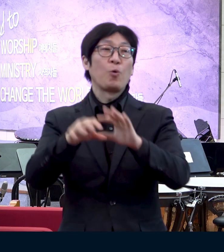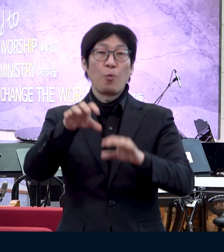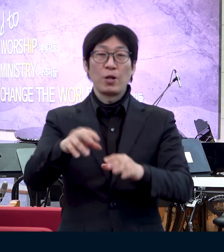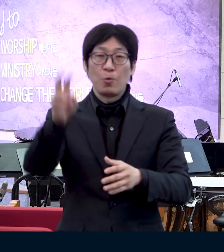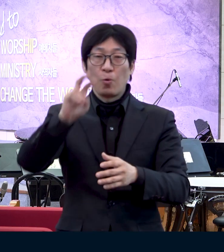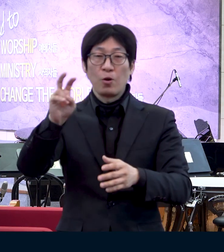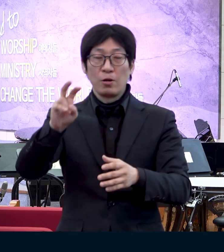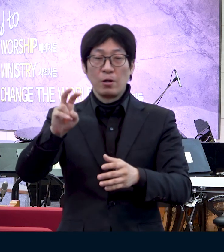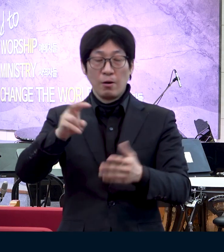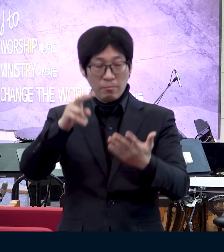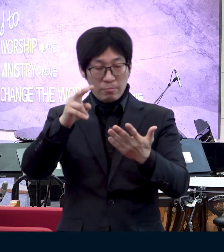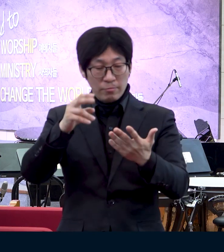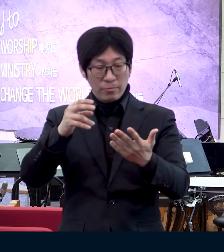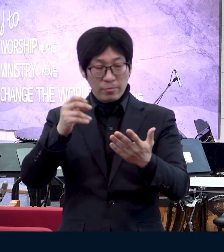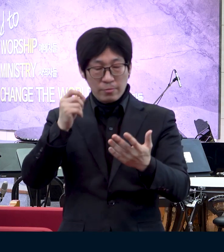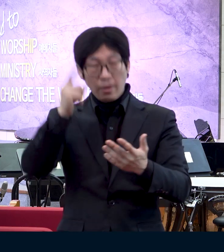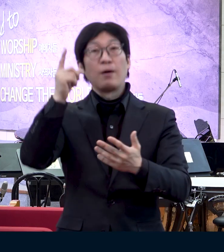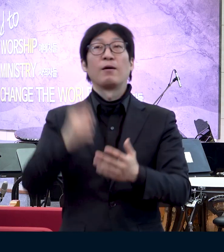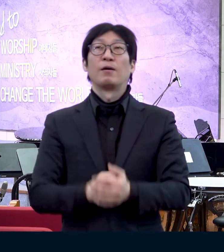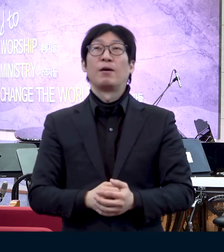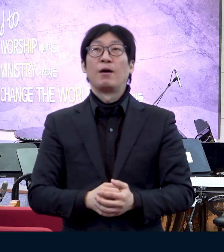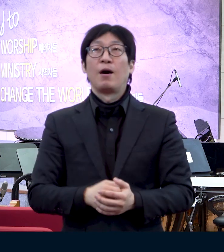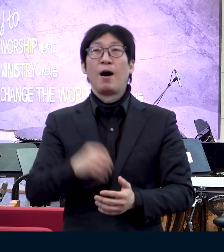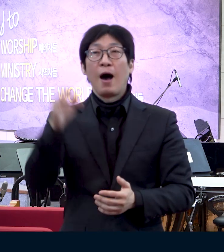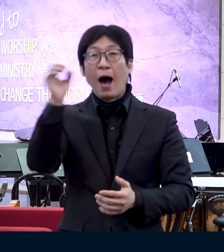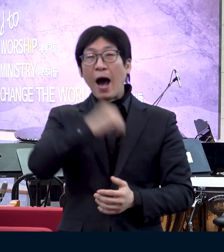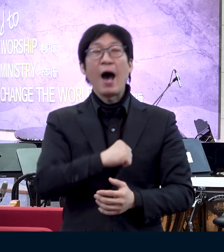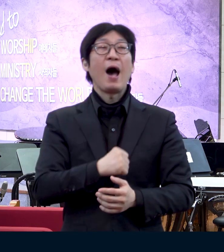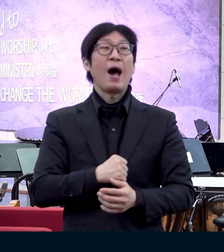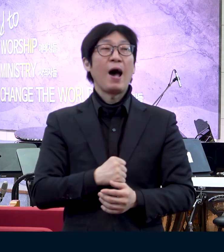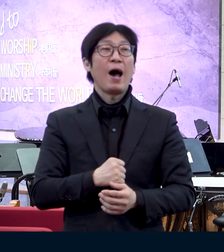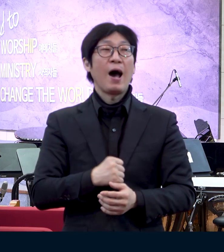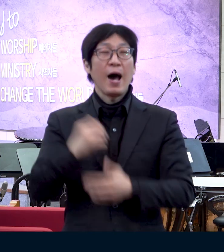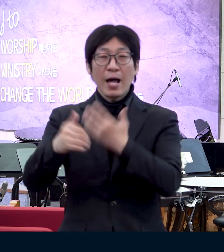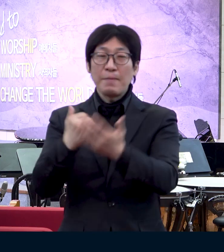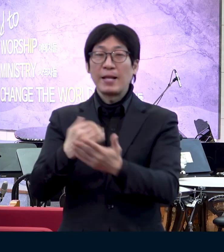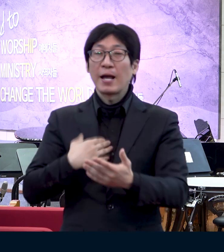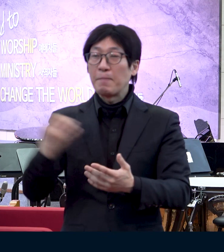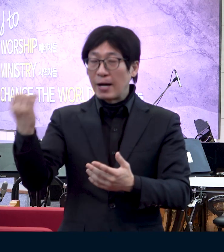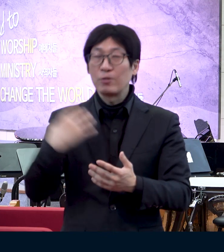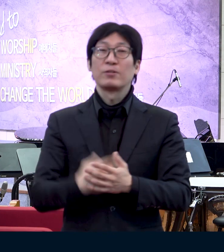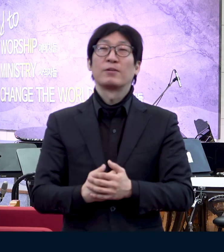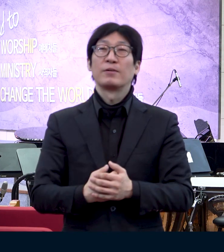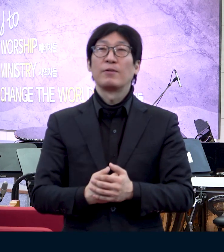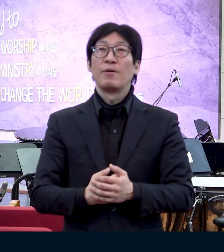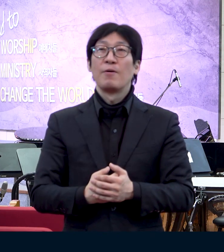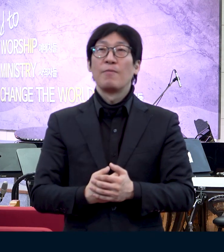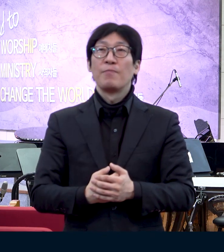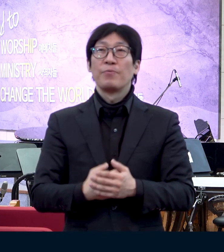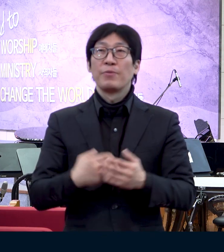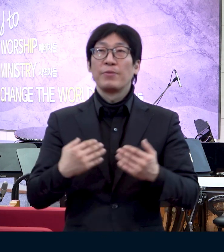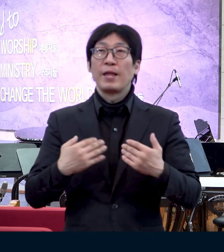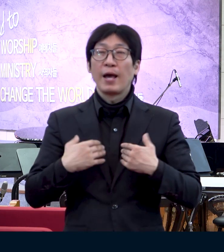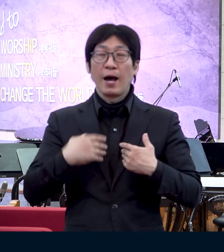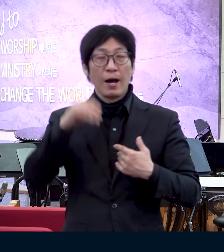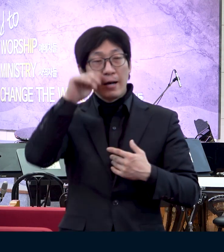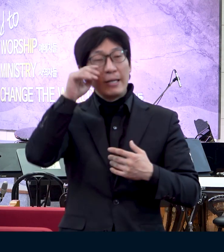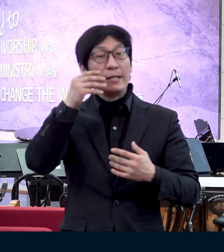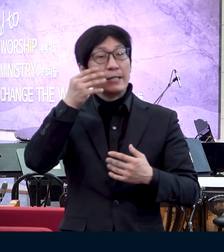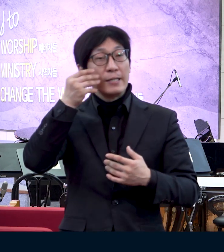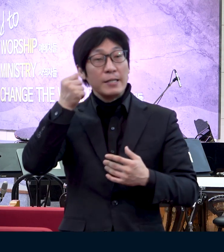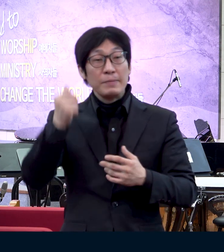포도원의 노래를 쭉 보는데 말이죠, 예, 이건 저한테 이렇게 말씀하시더라고요. 내가 기름진